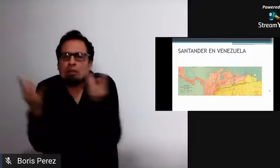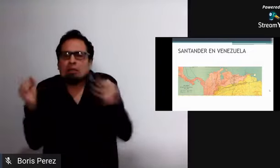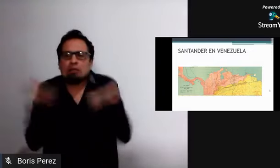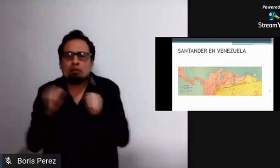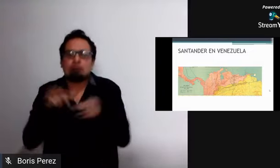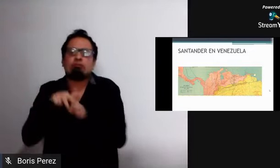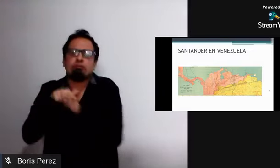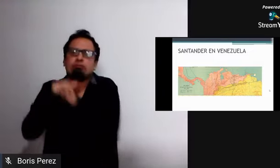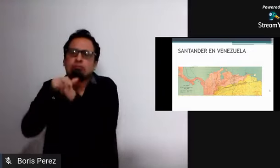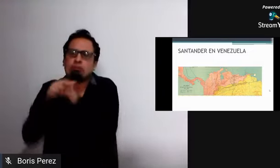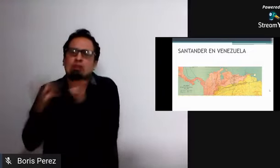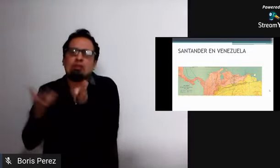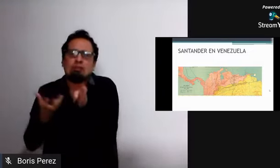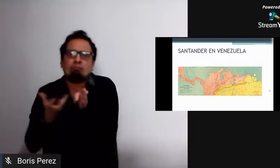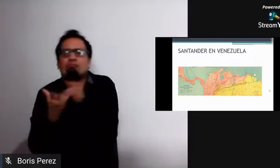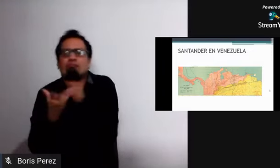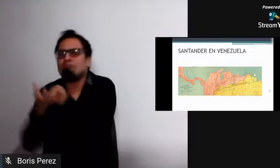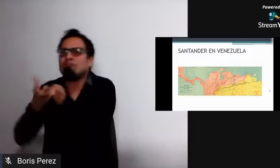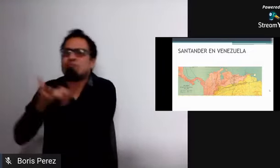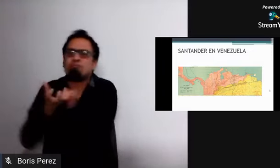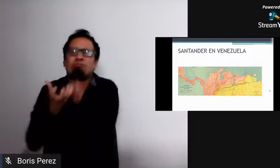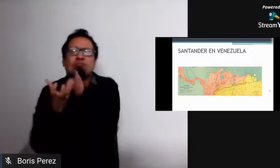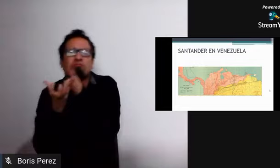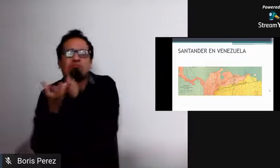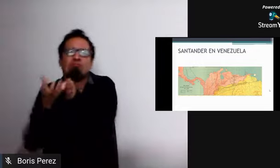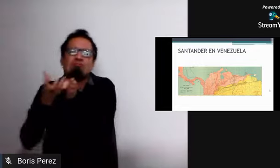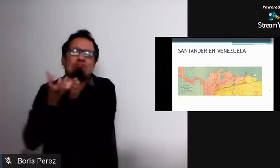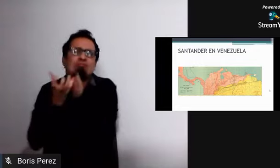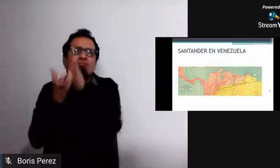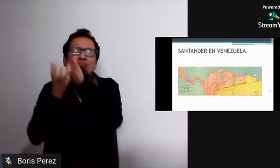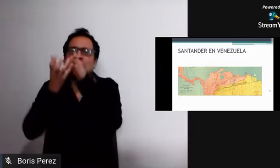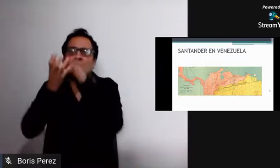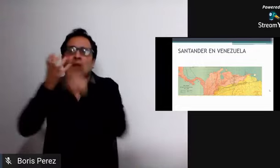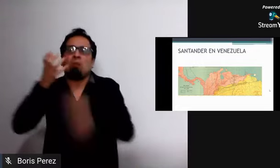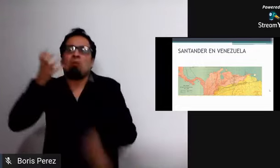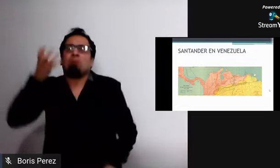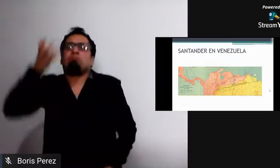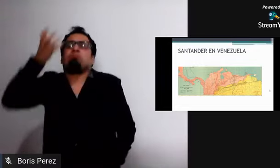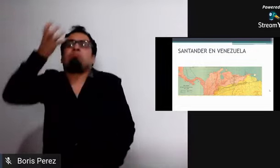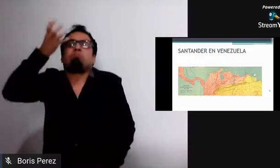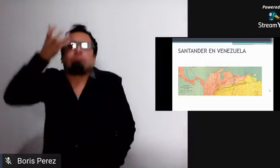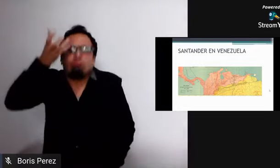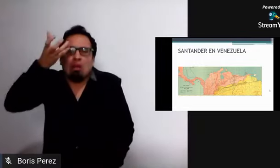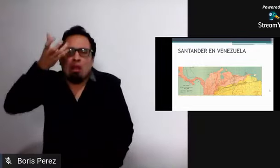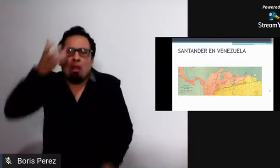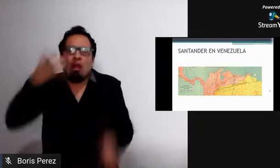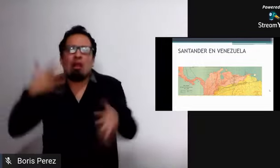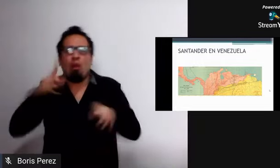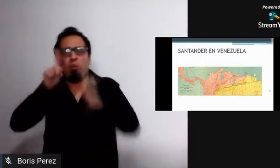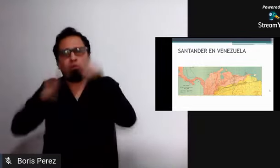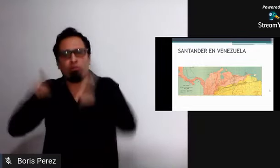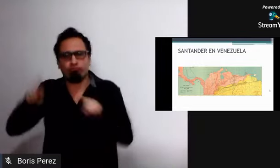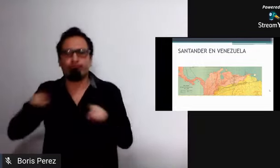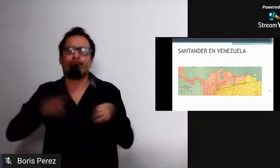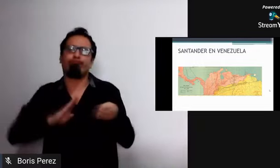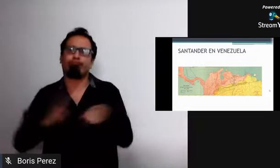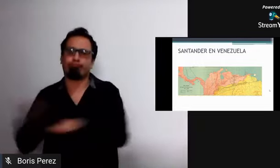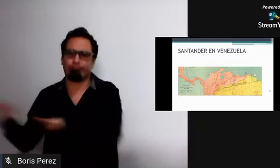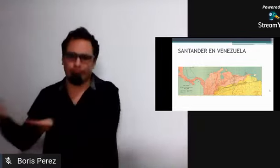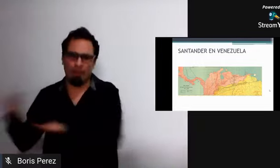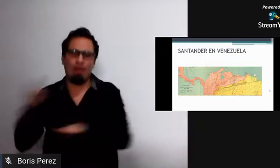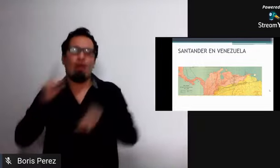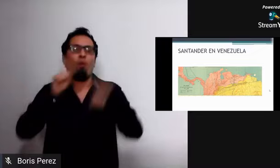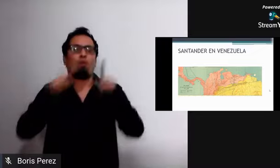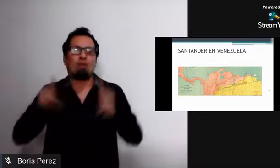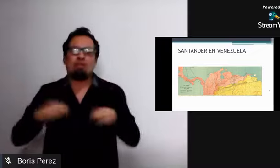llegaron hasta municipios del departamento de Boyacá que son bastante fríos y en medio pues